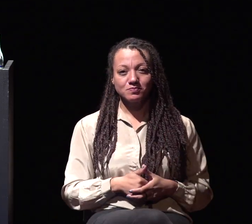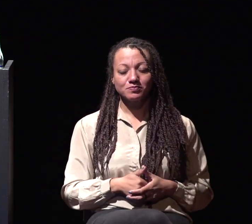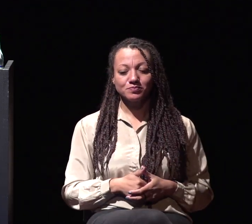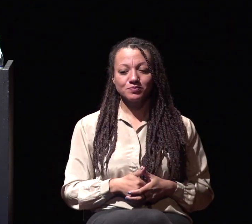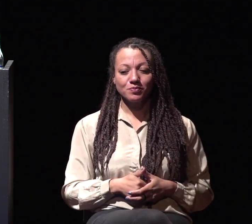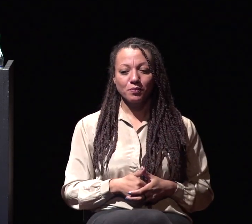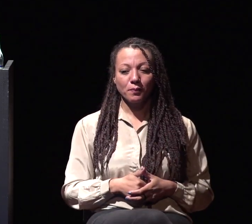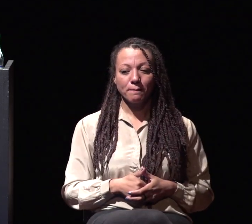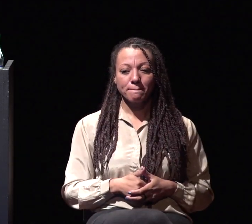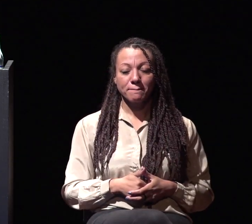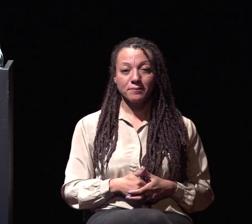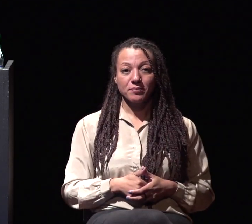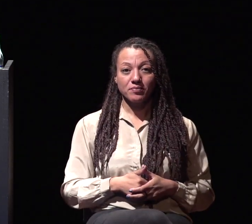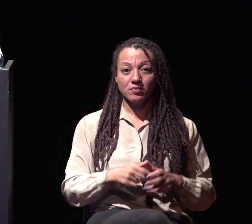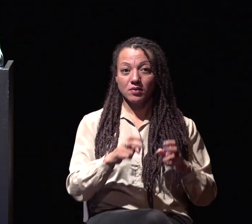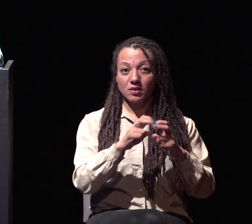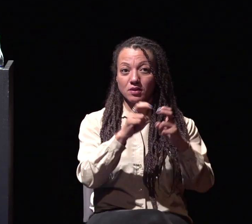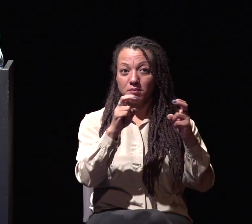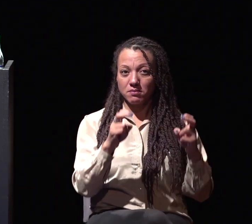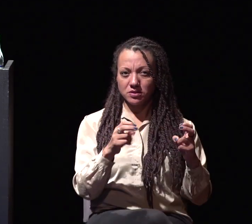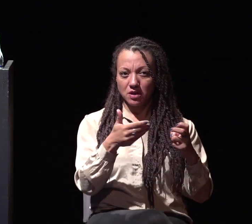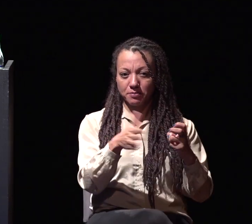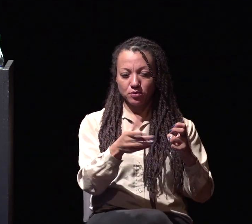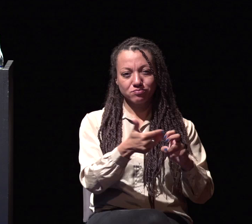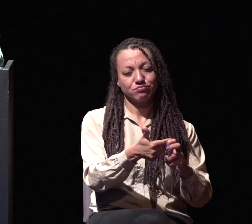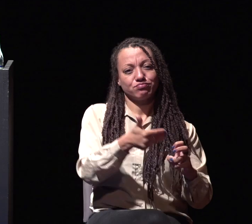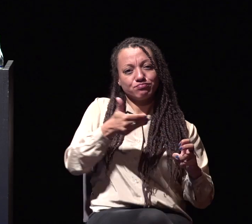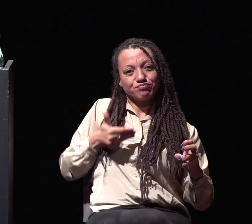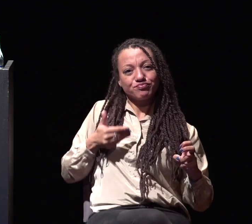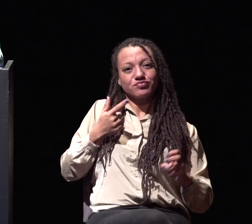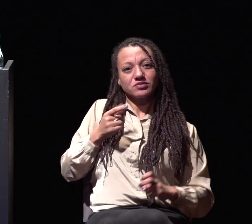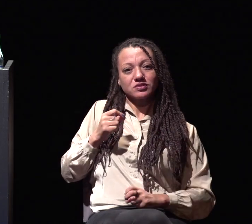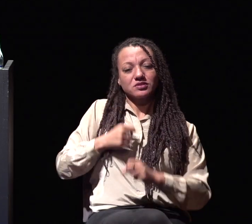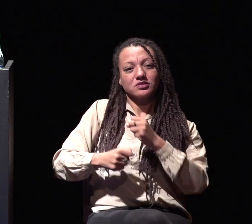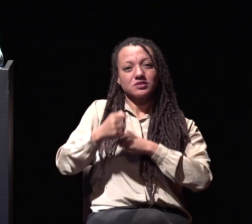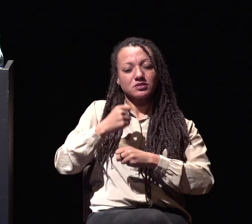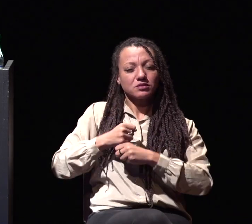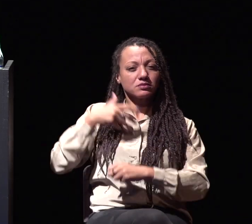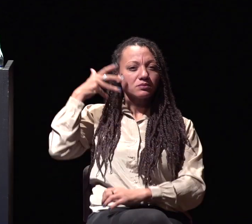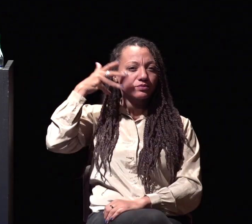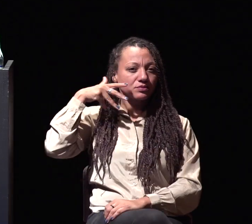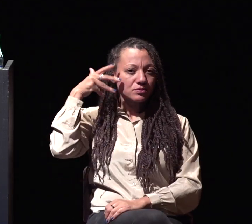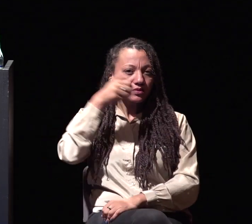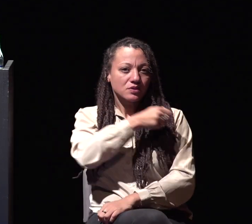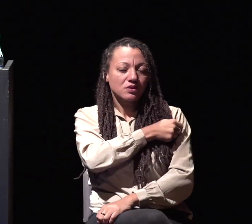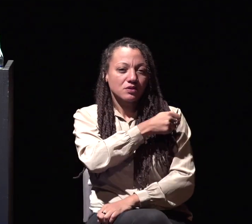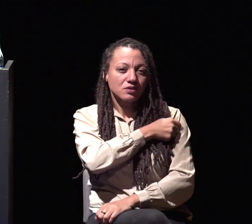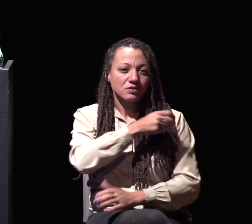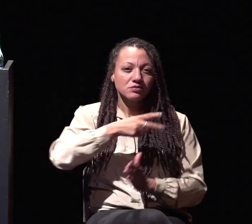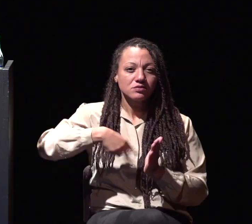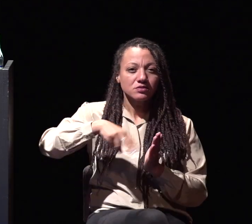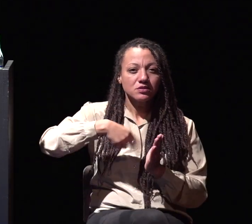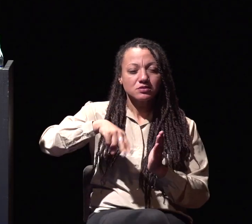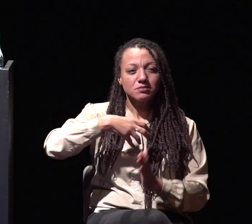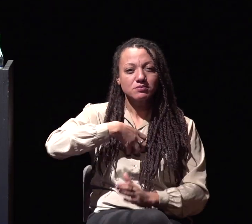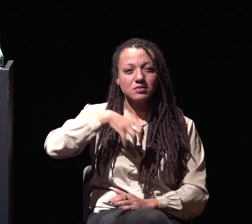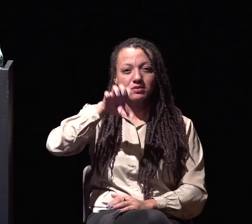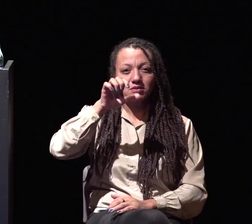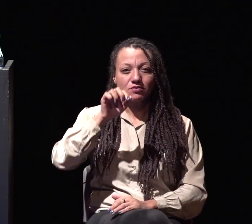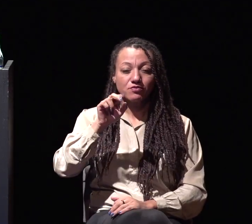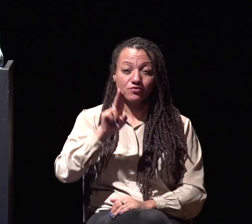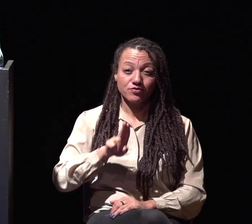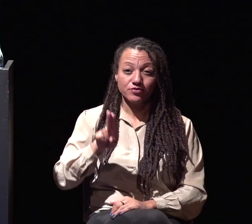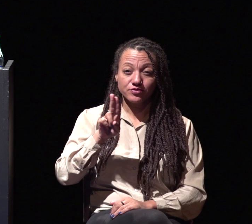10 anos antes da abertura do MASP, Lina Bobardi havia proferido uma palestra aos alunos da Escola de Dança da Universidade da Bahia,